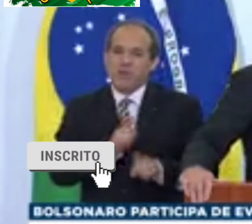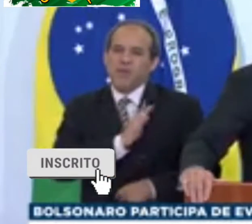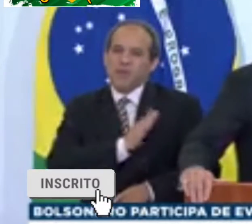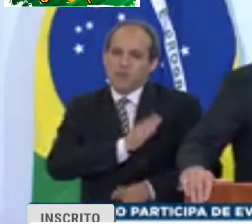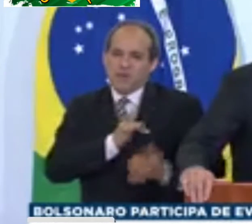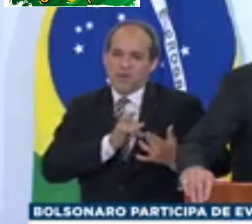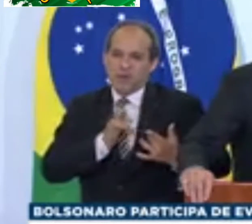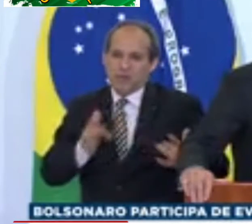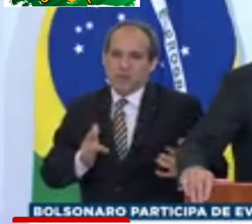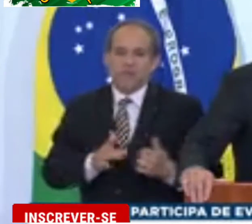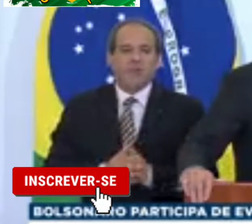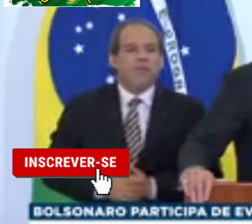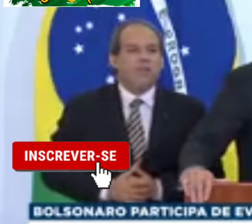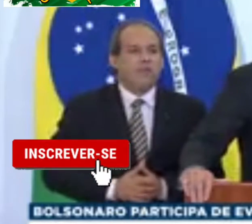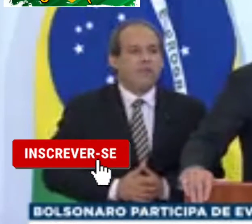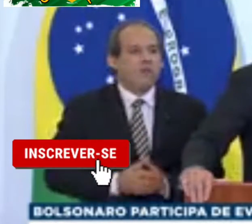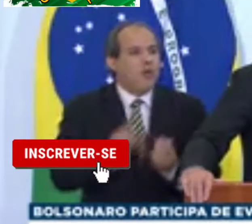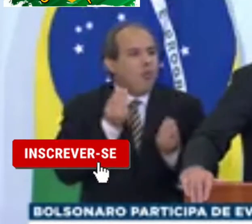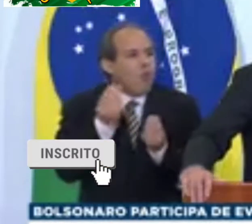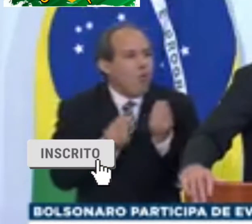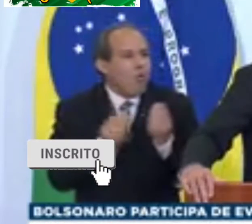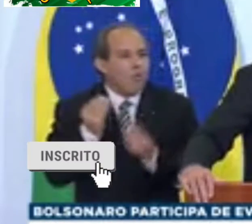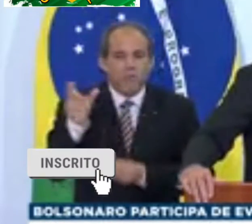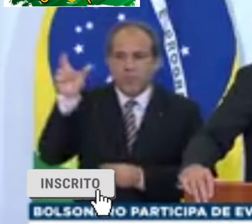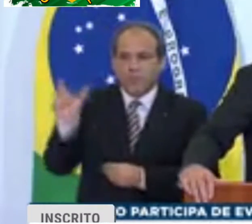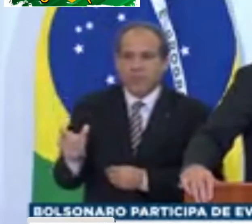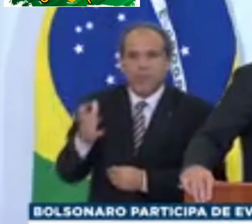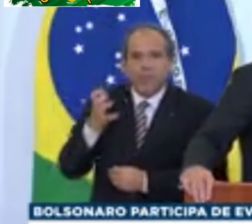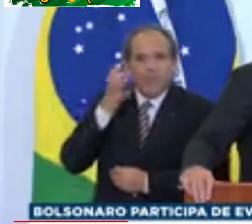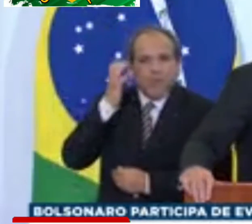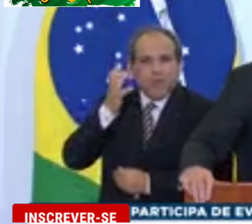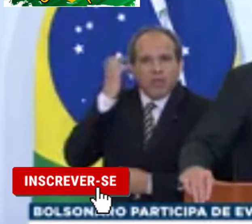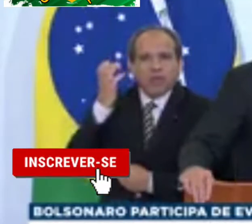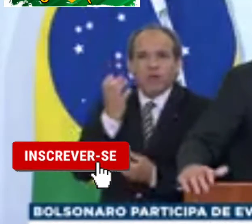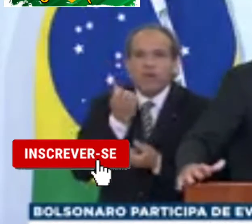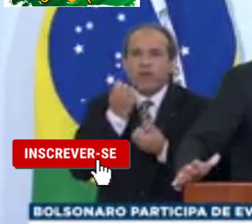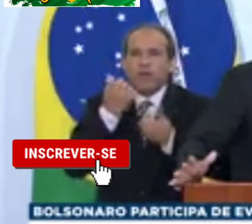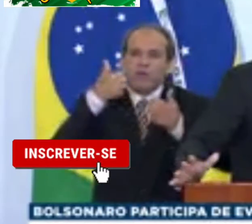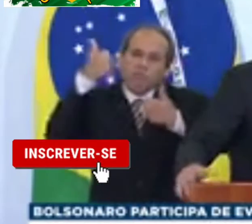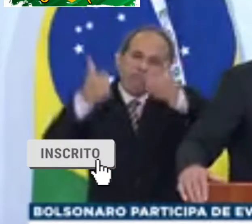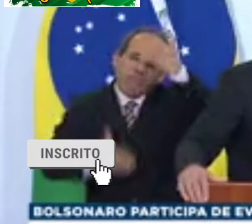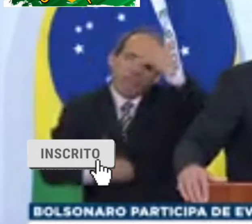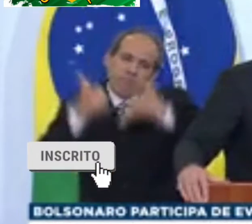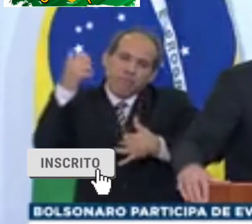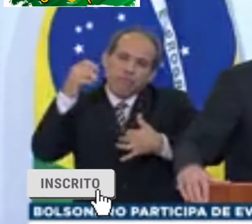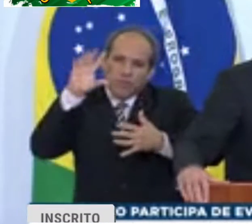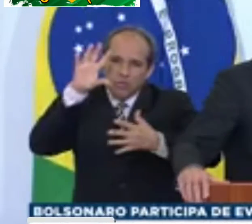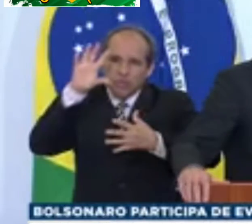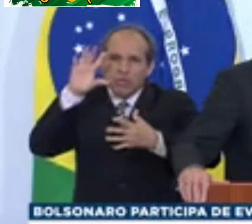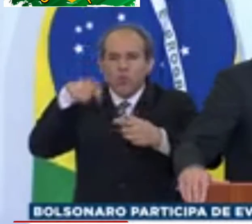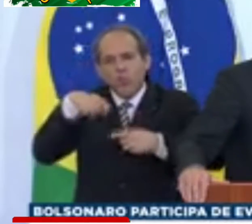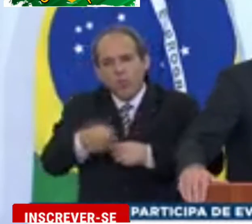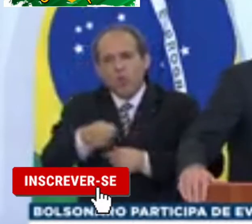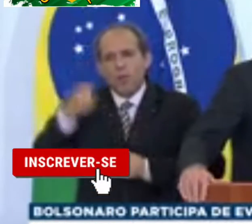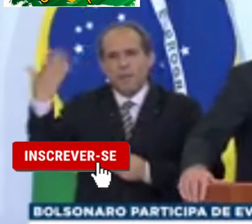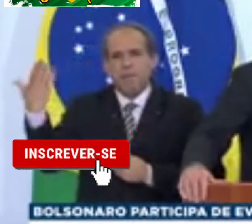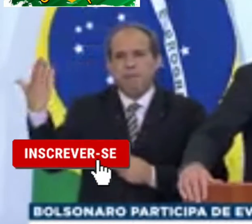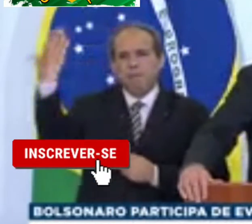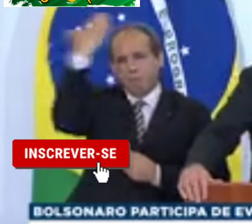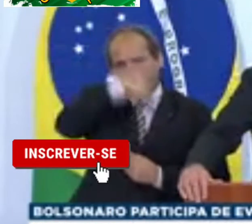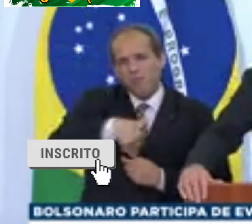A forma como Pedro Guimarães se expressa é a comprovação disso